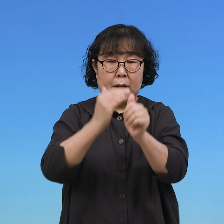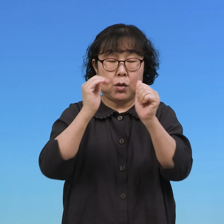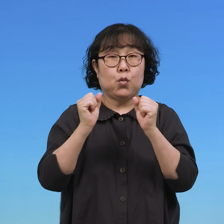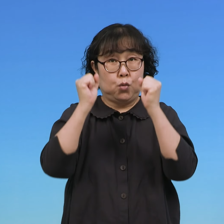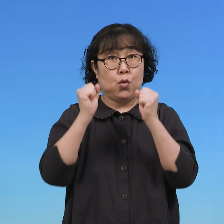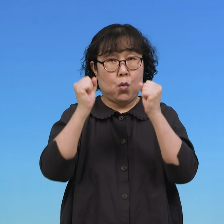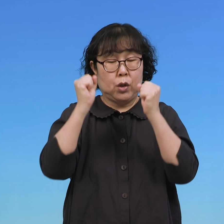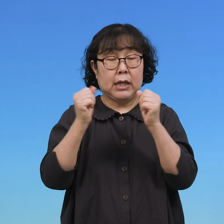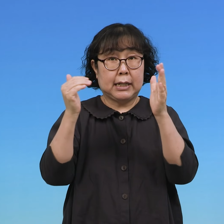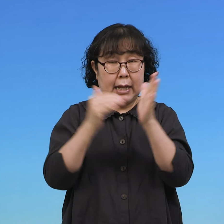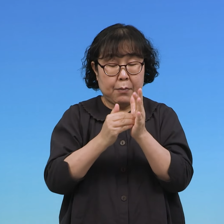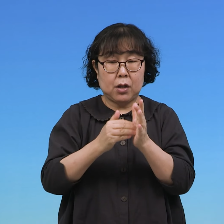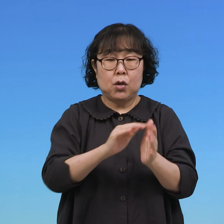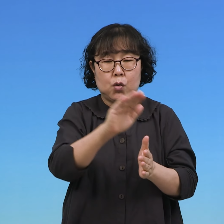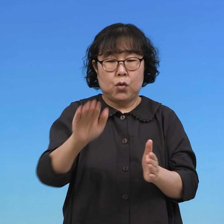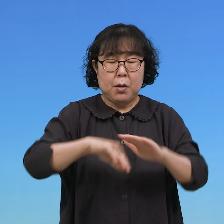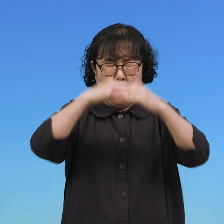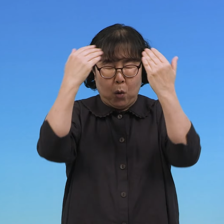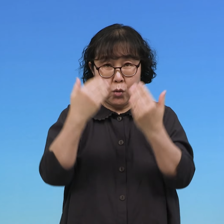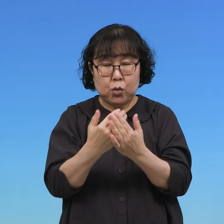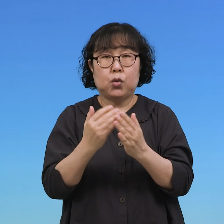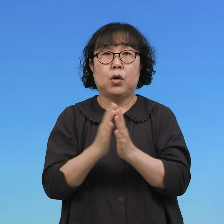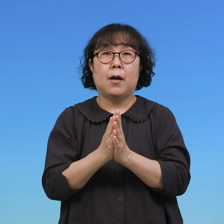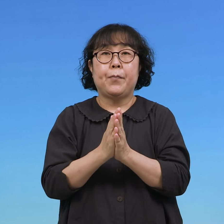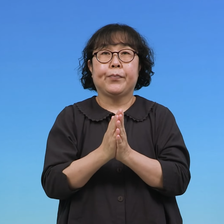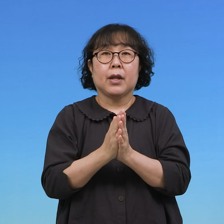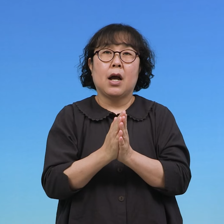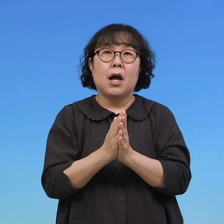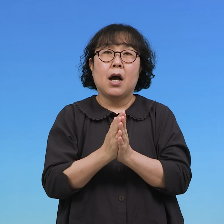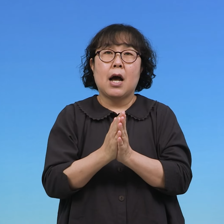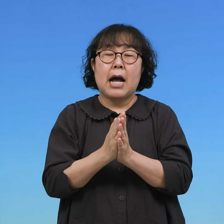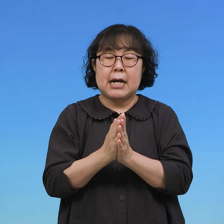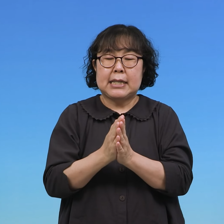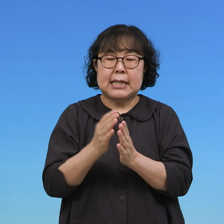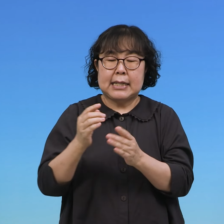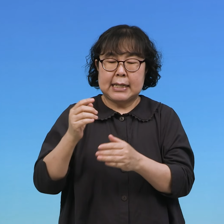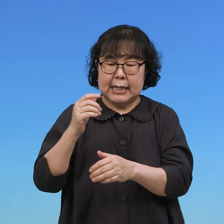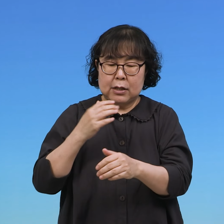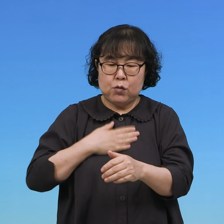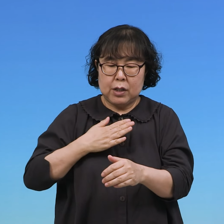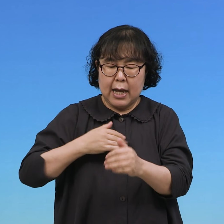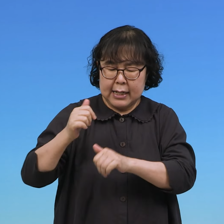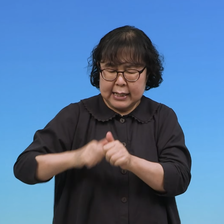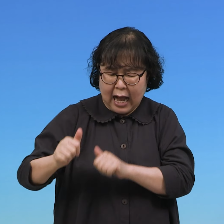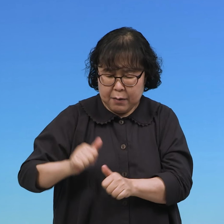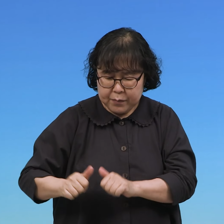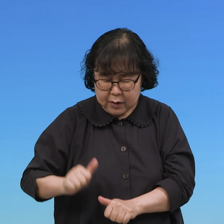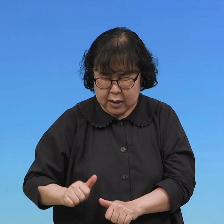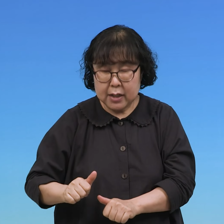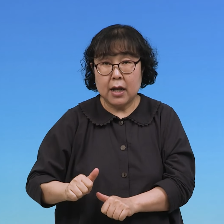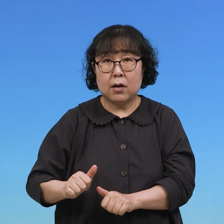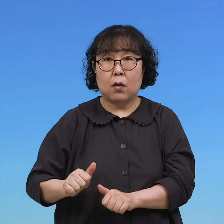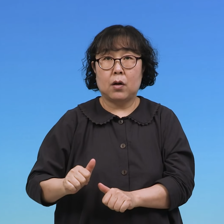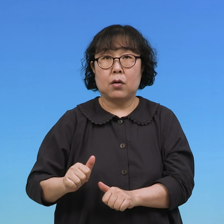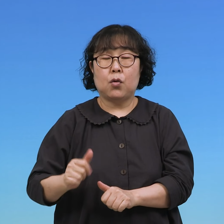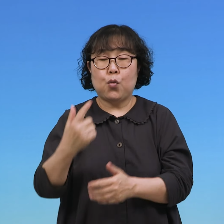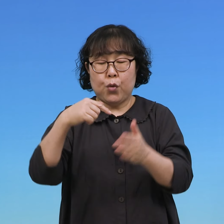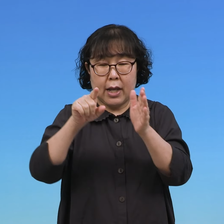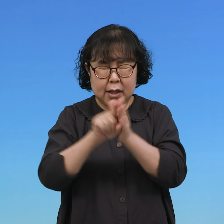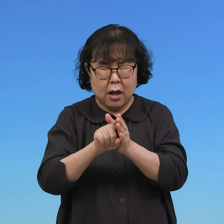다음 세대예요. 이 복을 그저 수평적으로만 나누어 갖는 것이 아니라 다음 세대로 흘려보내는, 그래서 지금